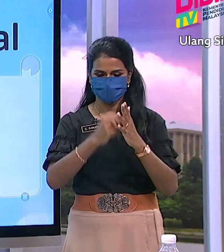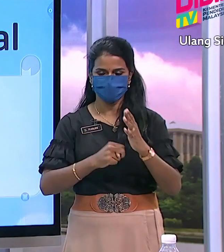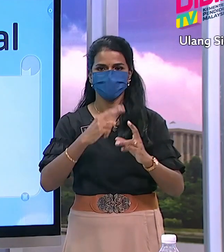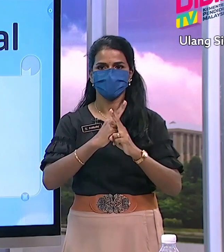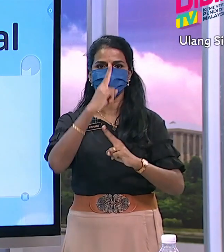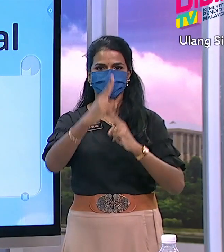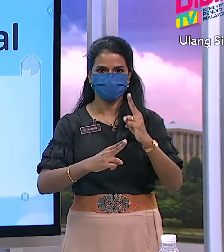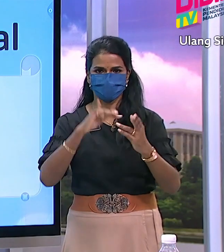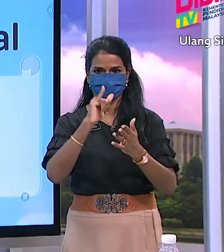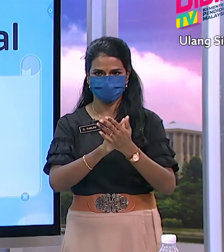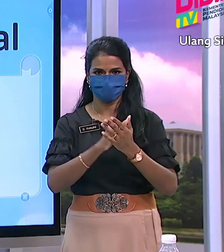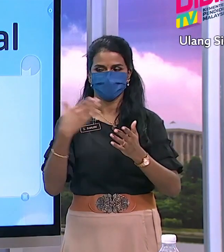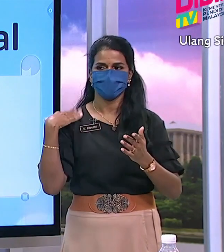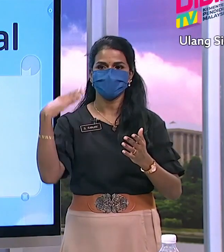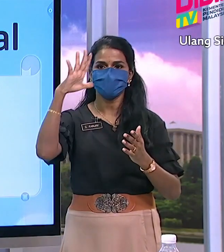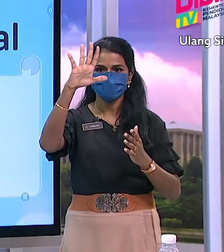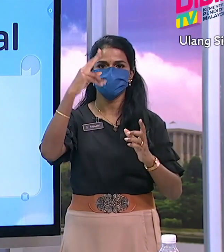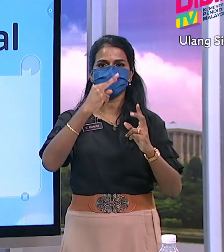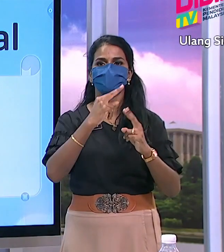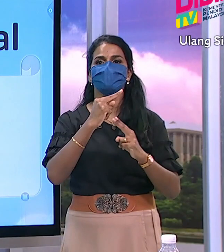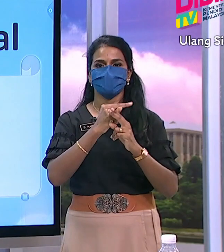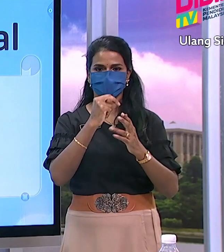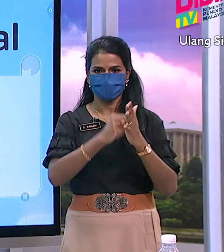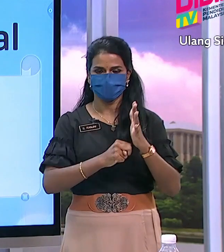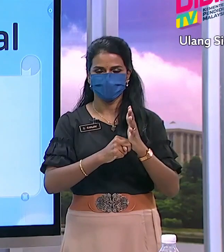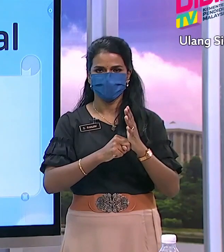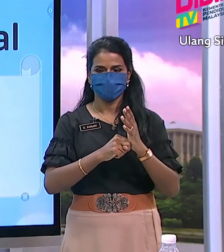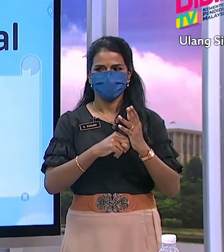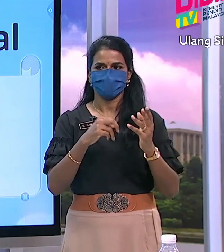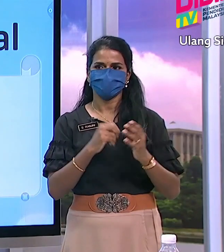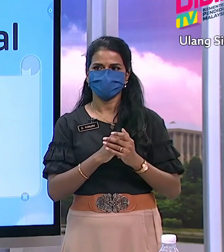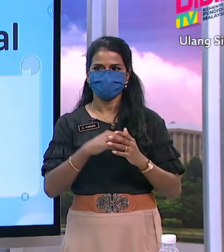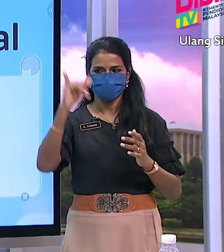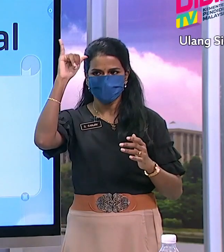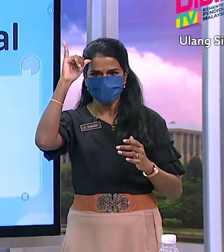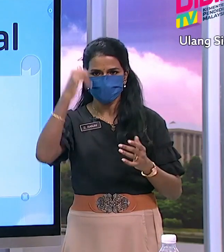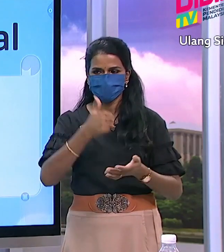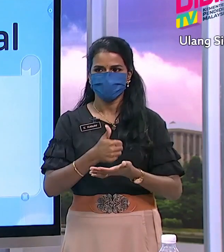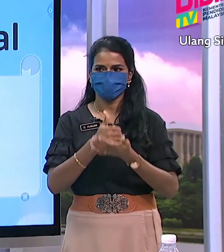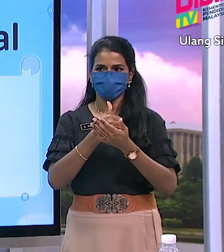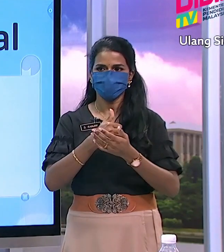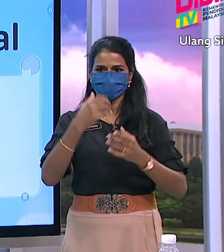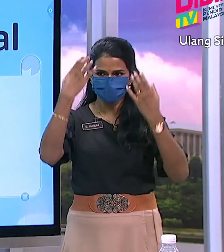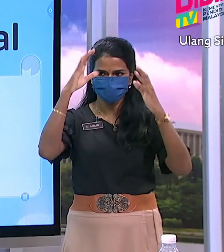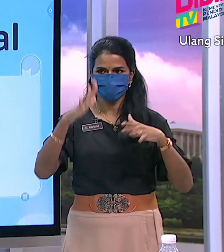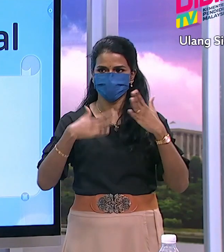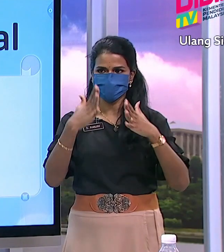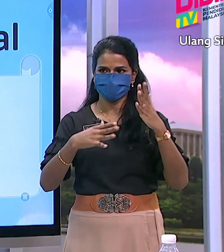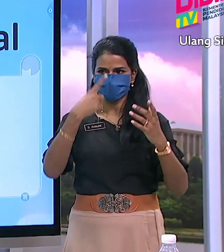nilai universal itu. Ada 5 nilai. Yogesh, tolong cikgu untuk isyaratkan